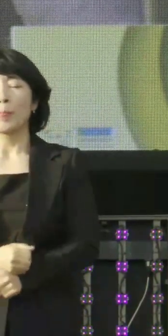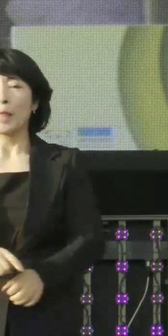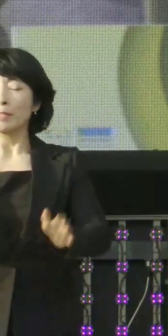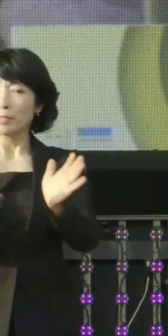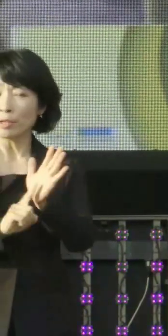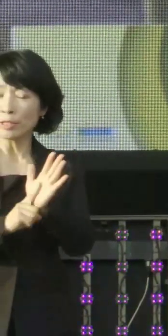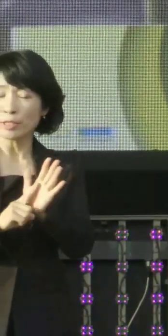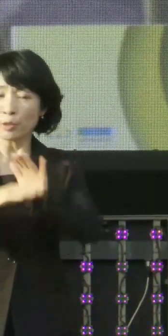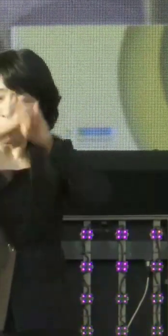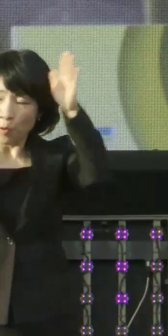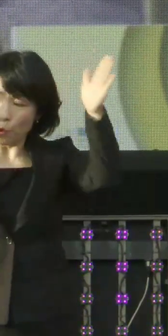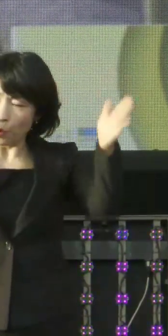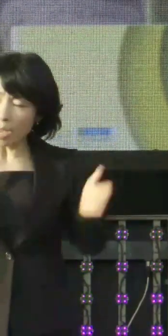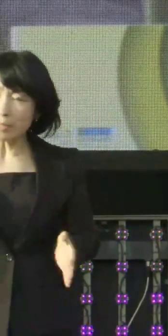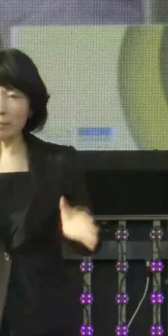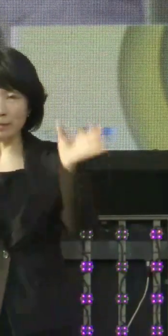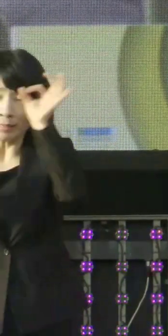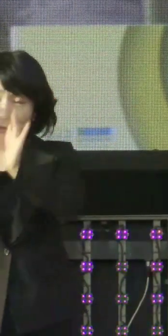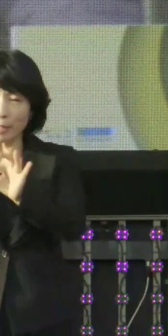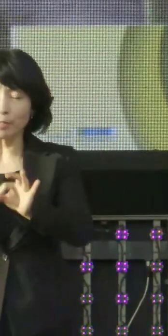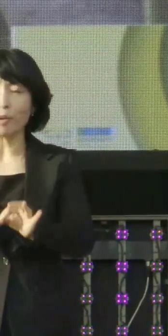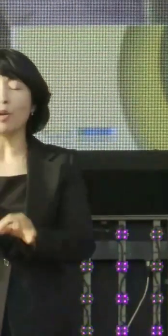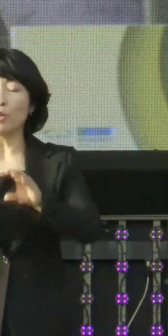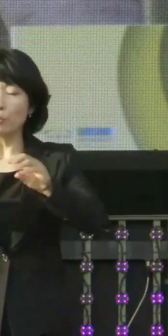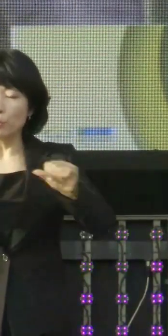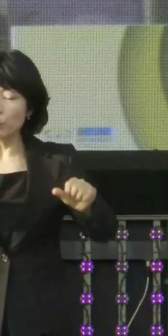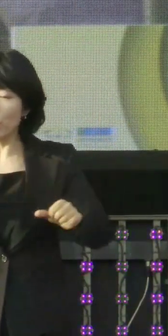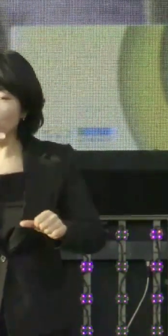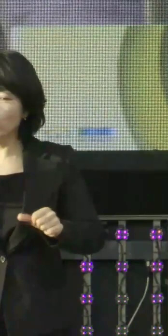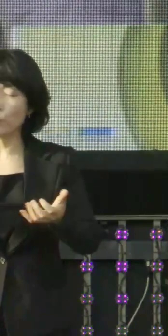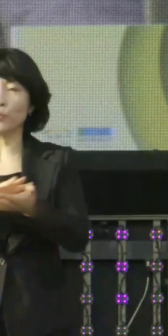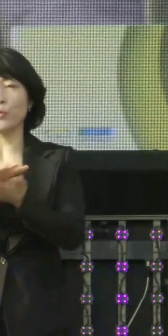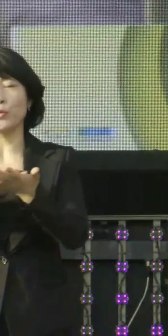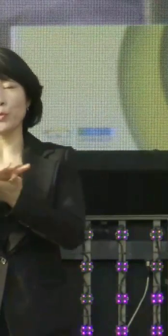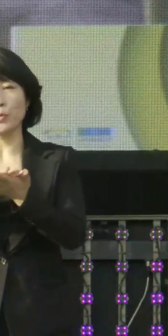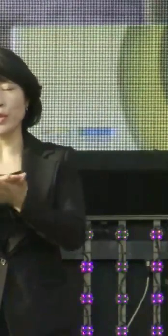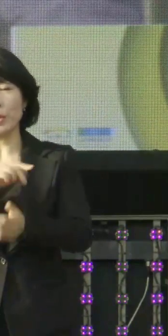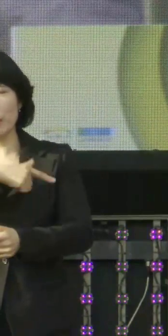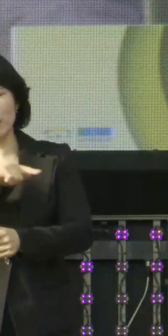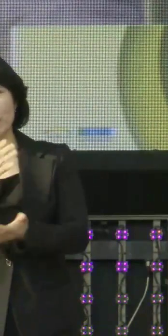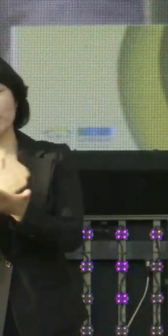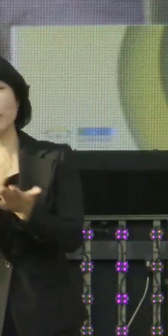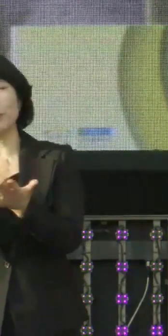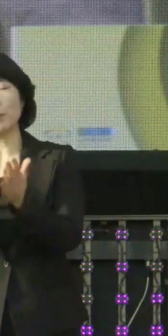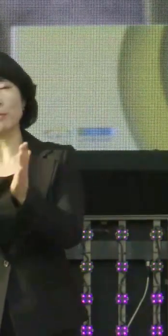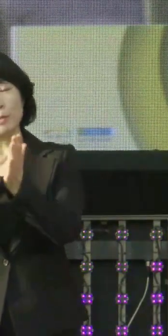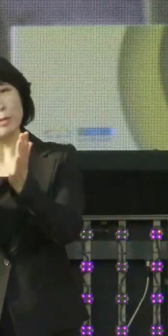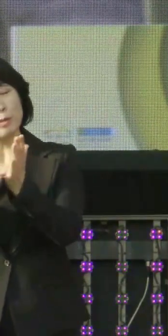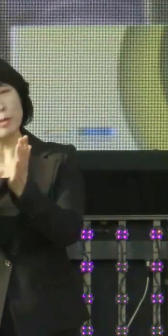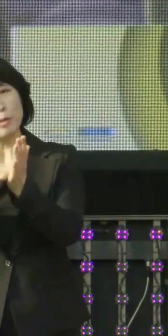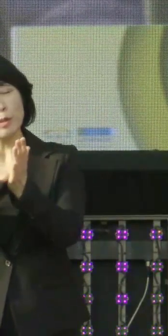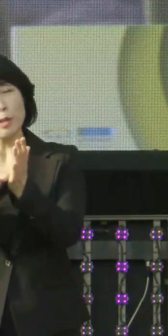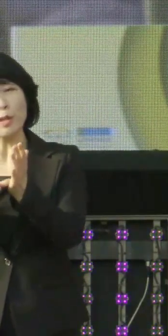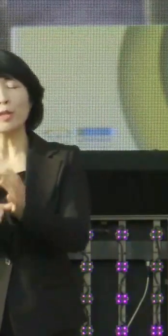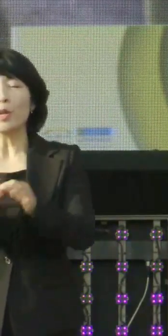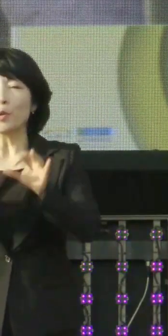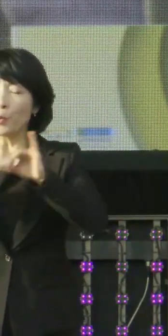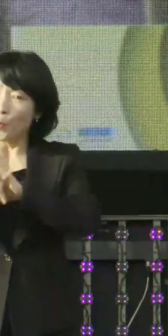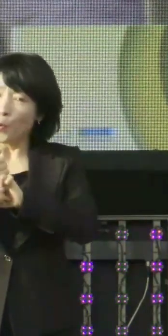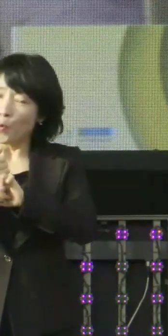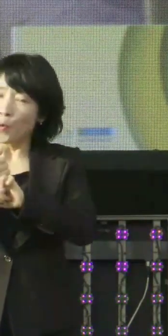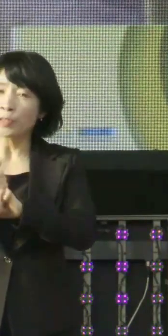전시 공간을 찾아 흙과 물, 불의 조화로 빚어낸 다채로운 도자 작품들을 놓치지